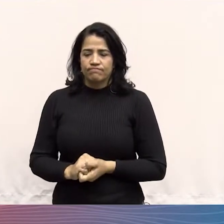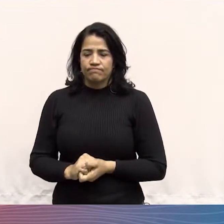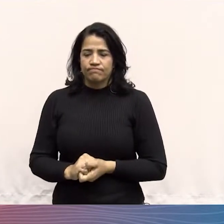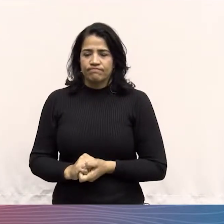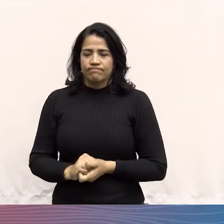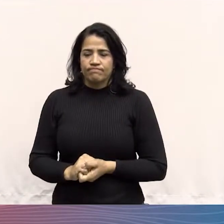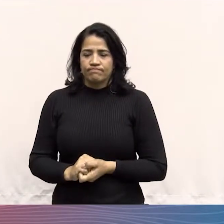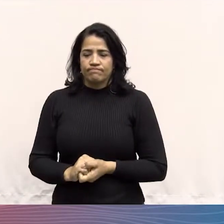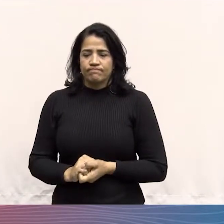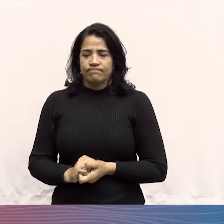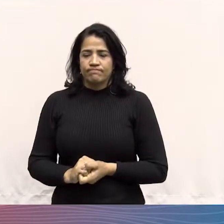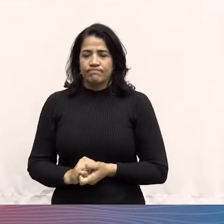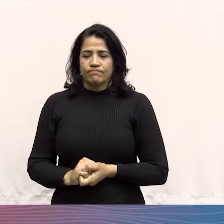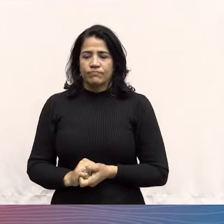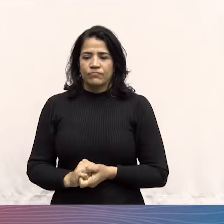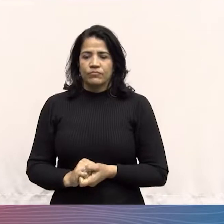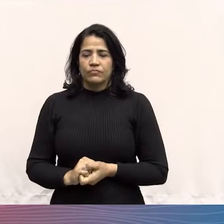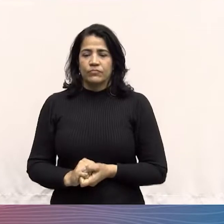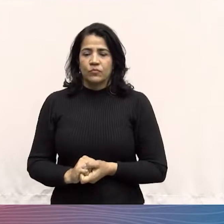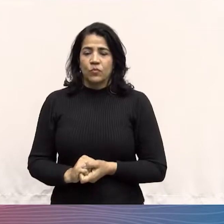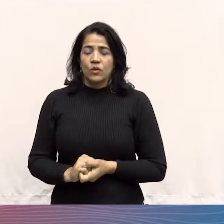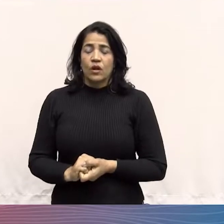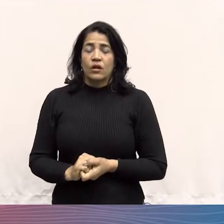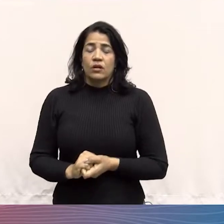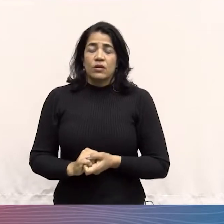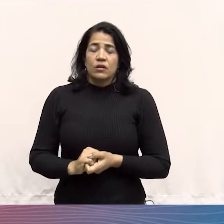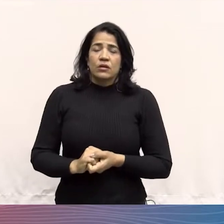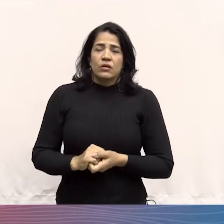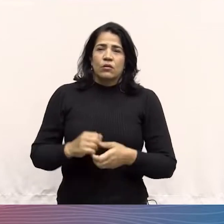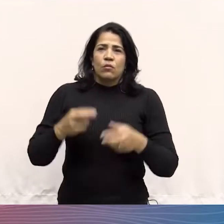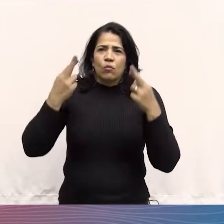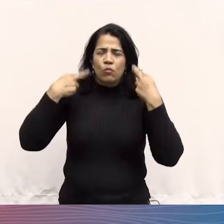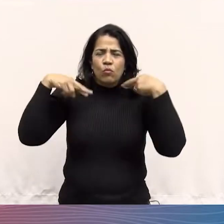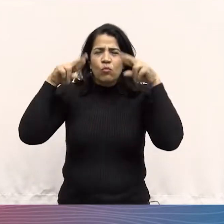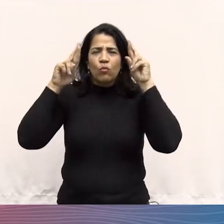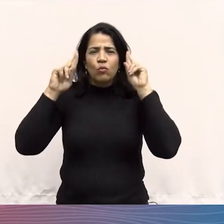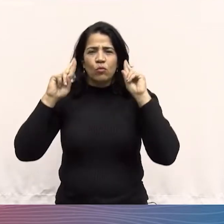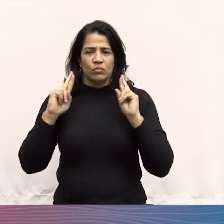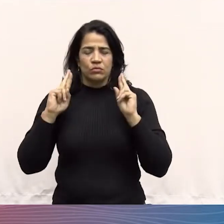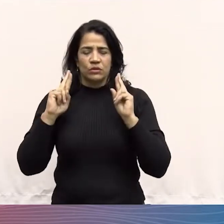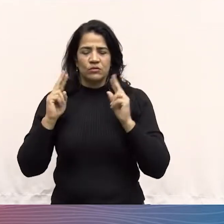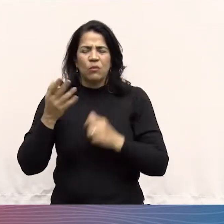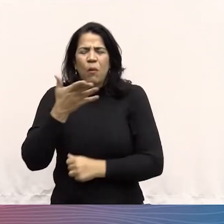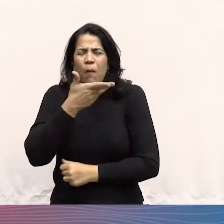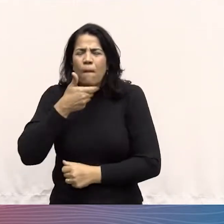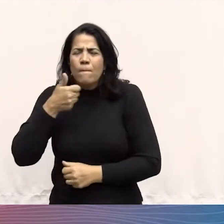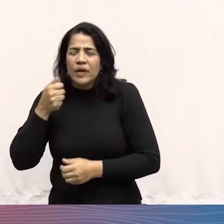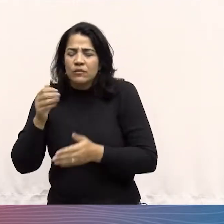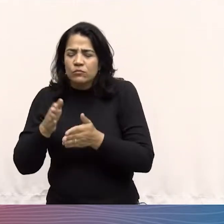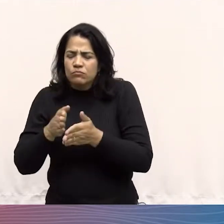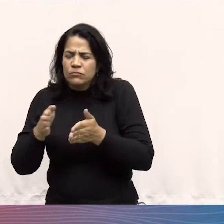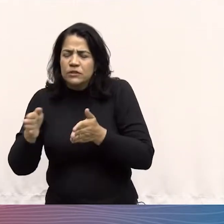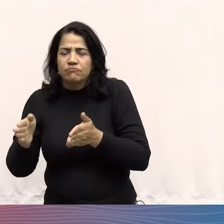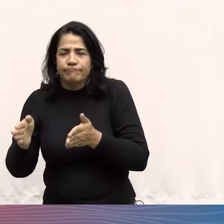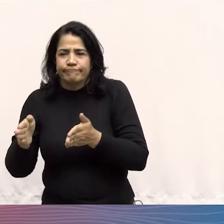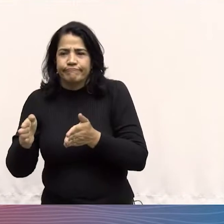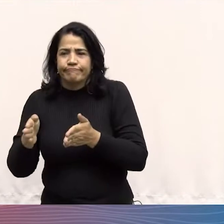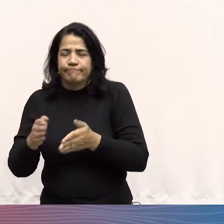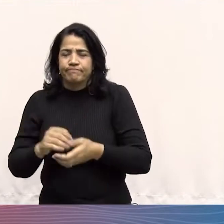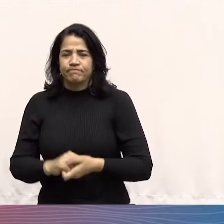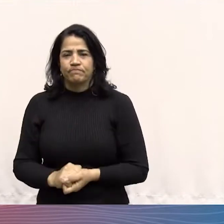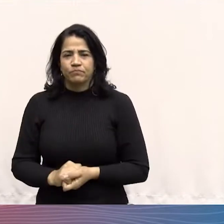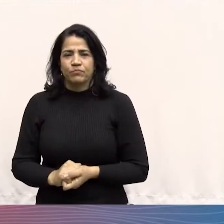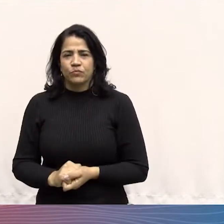ovelha, do animal, que é a melhor parte, né, do produto. Sabe que gordura é coisa boa,